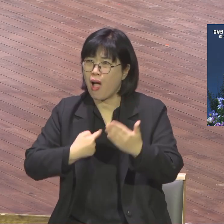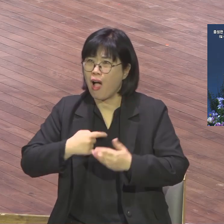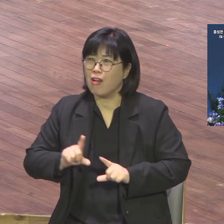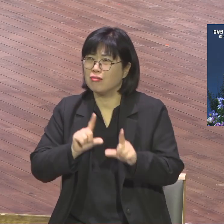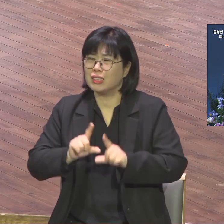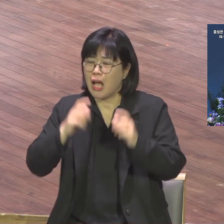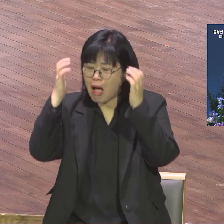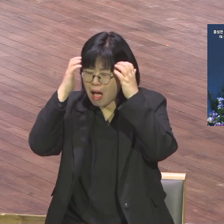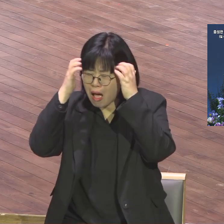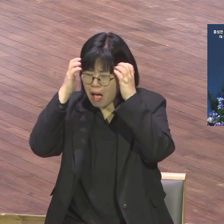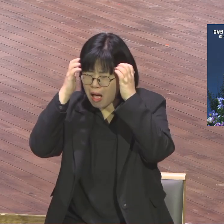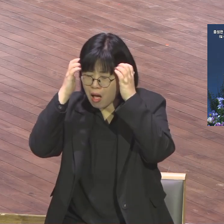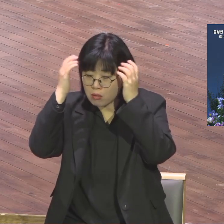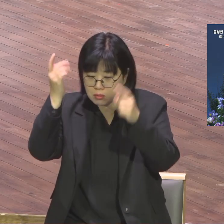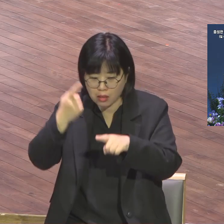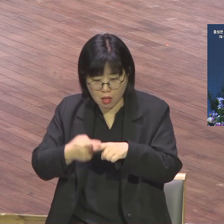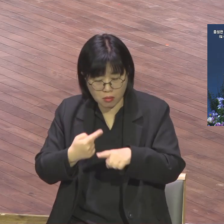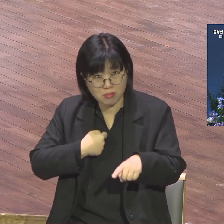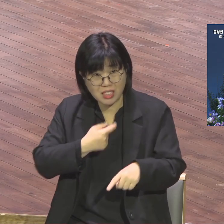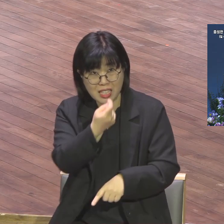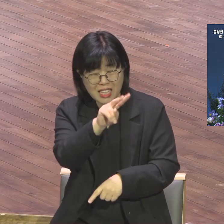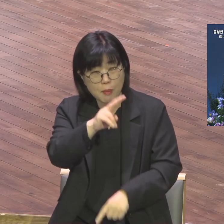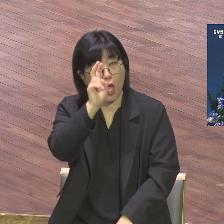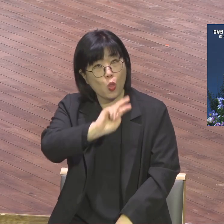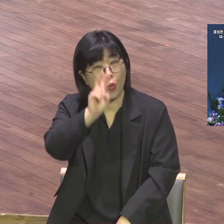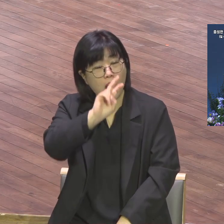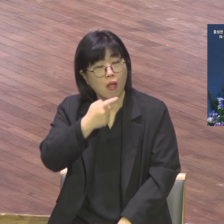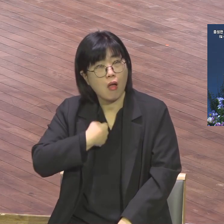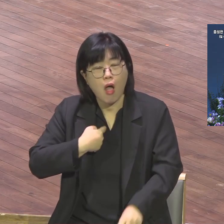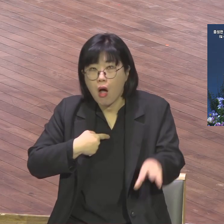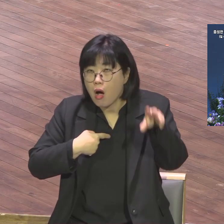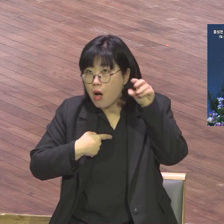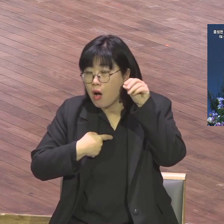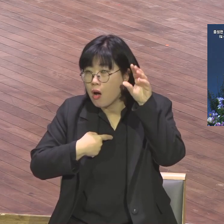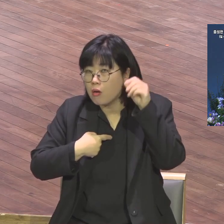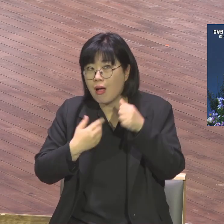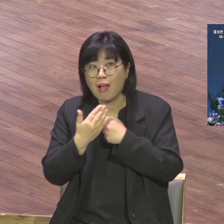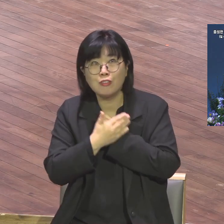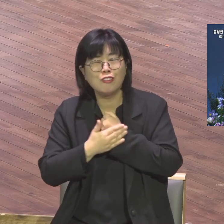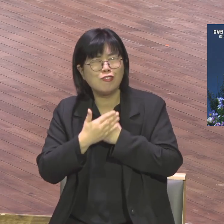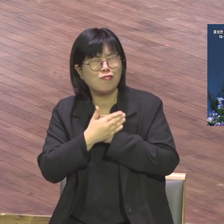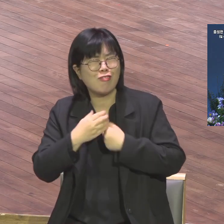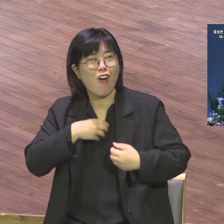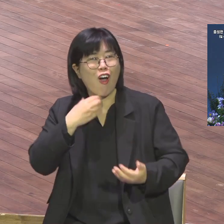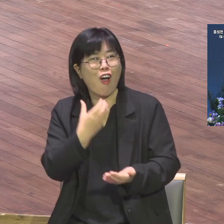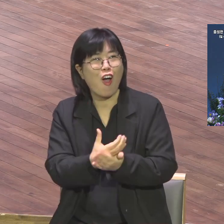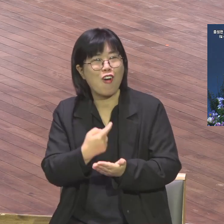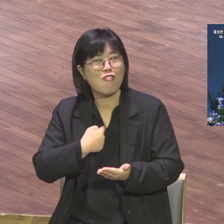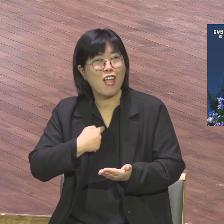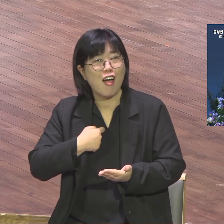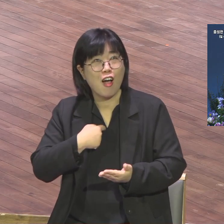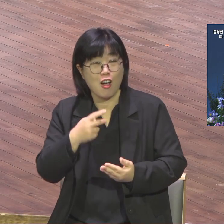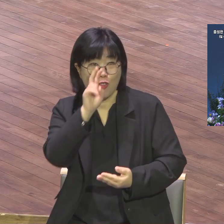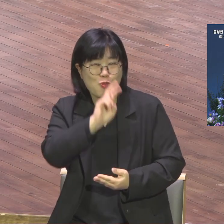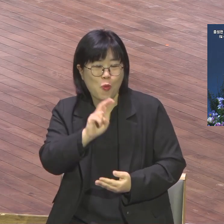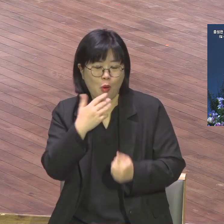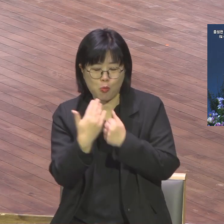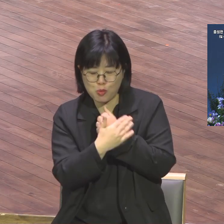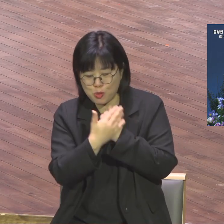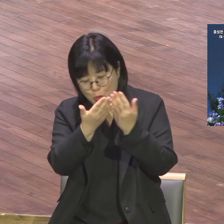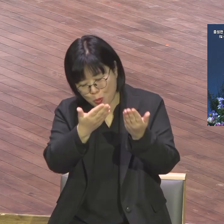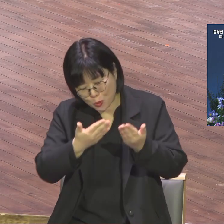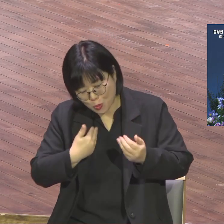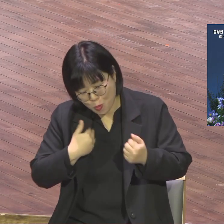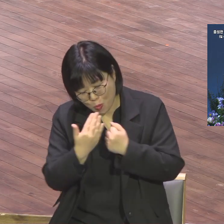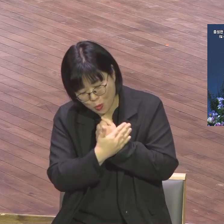그 노래 때문에 내가 살아남았다. 그런 고백들을 해요. 그 노래가 나를 미워하고 노래가